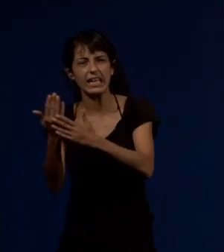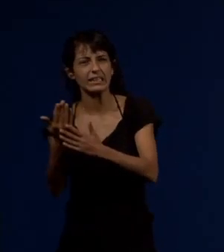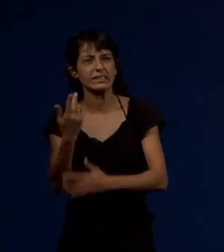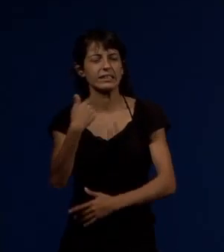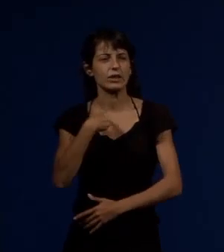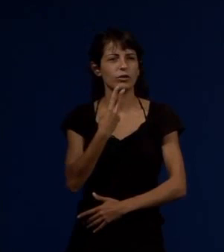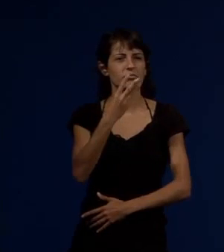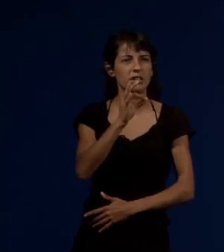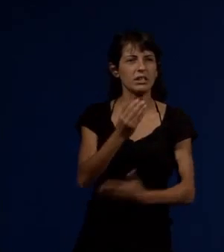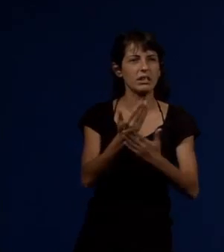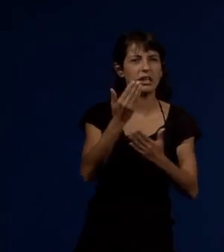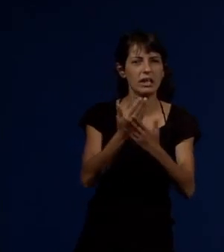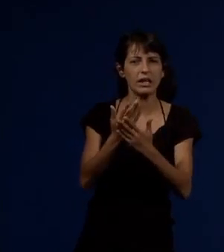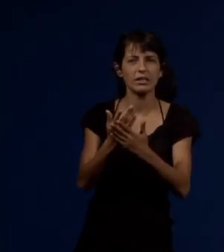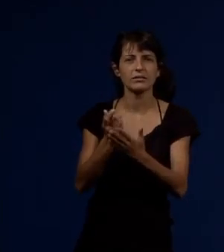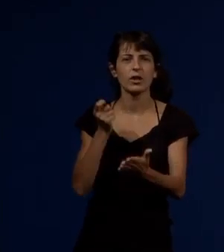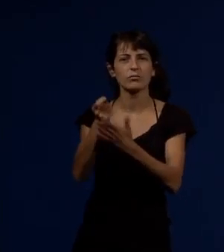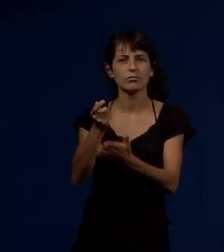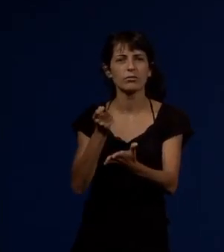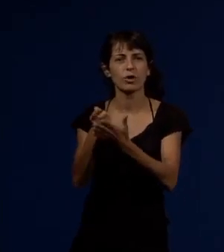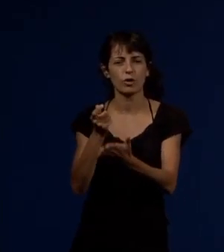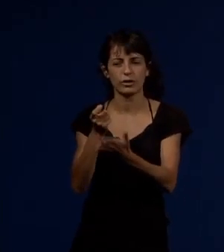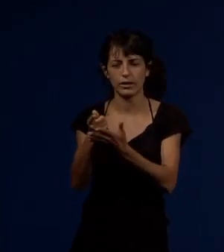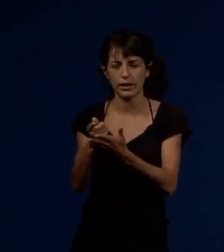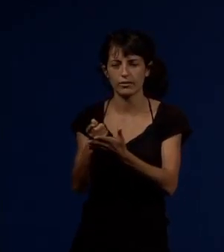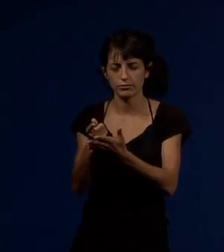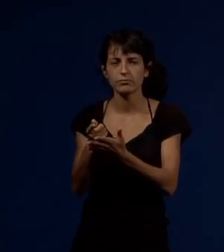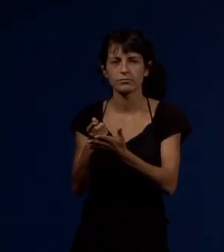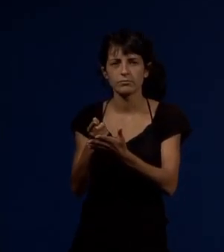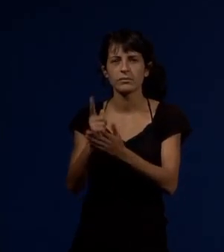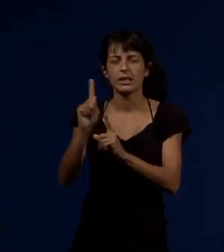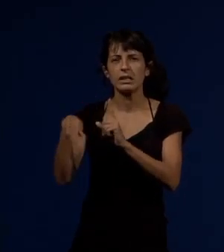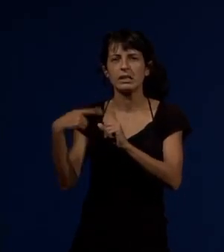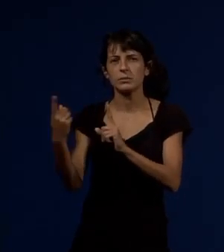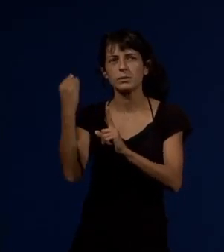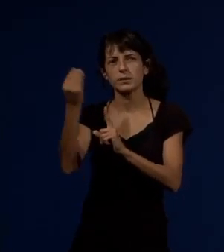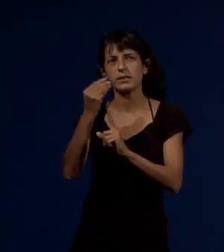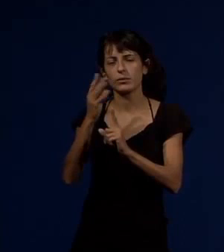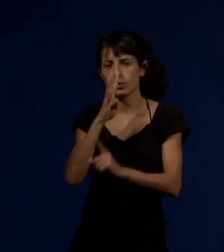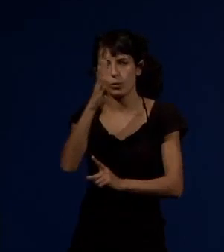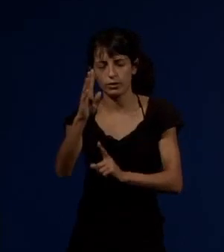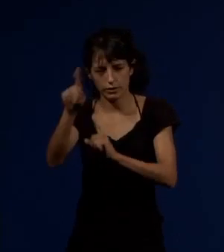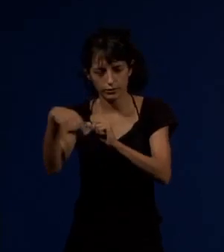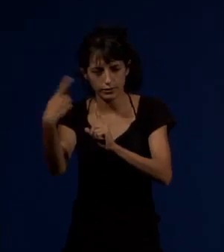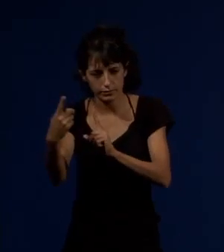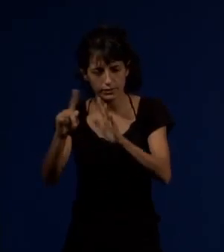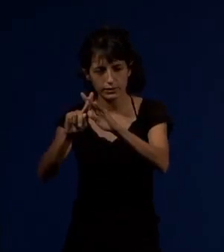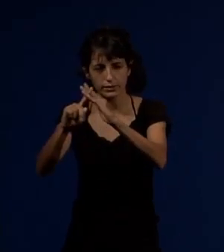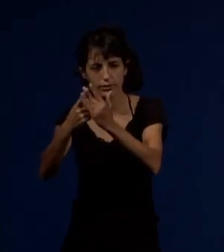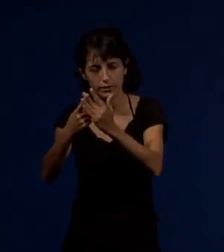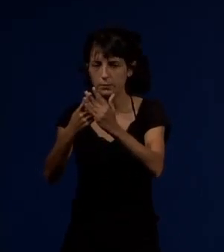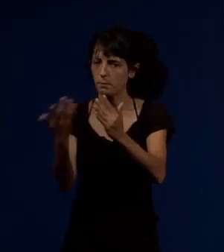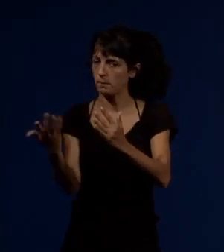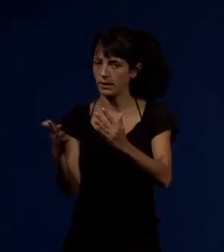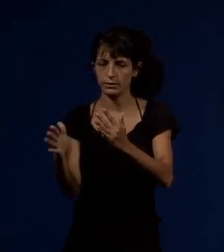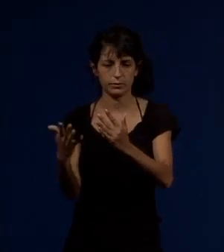cotizados. Fixádevos. Seguro que hoxe nos poñemos a contar 4 anos despois, tampouco a situación que temos é esperanzadora. Seguimos